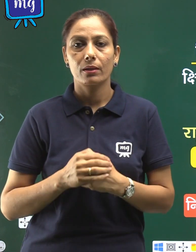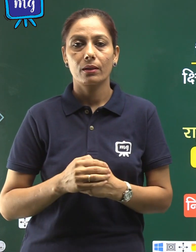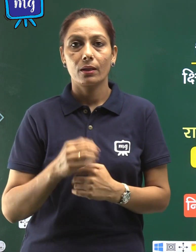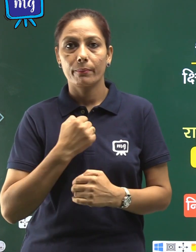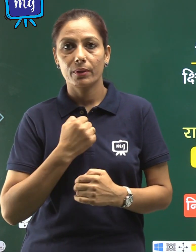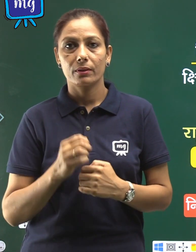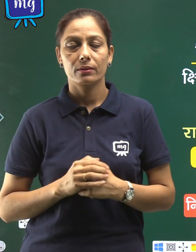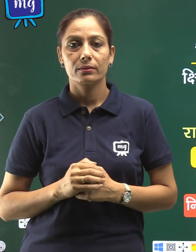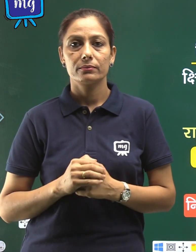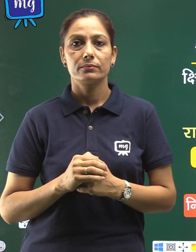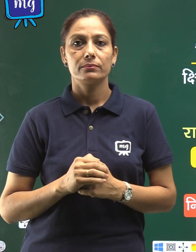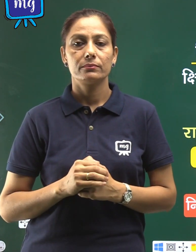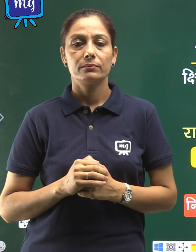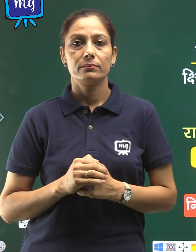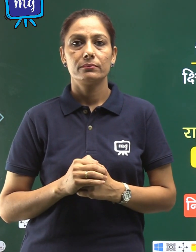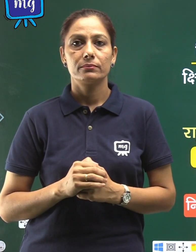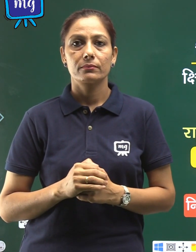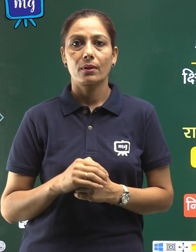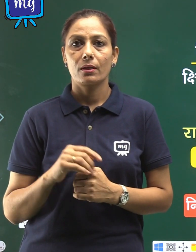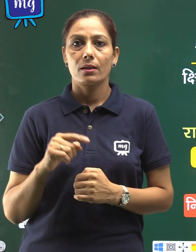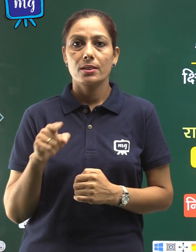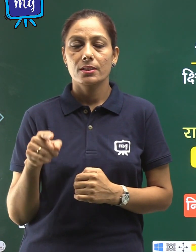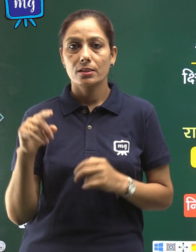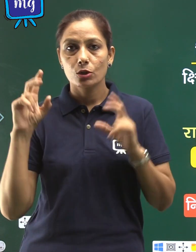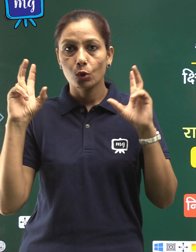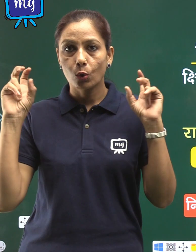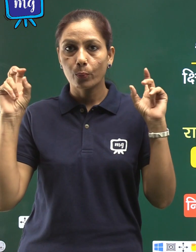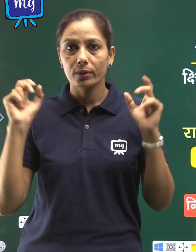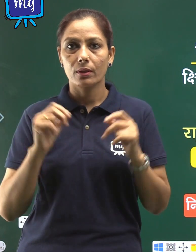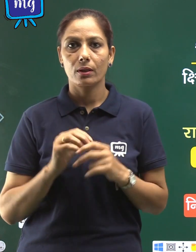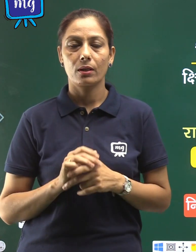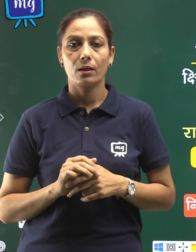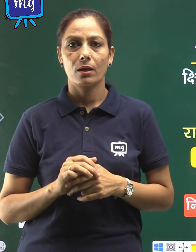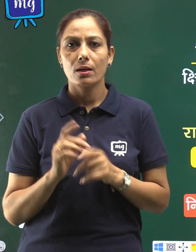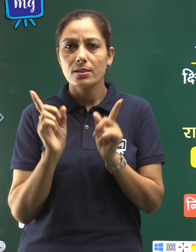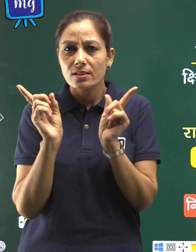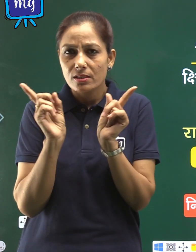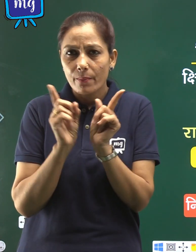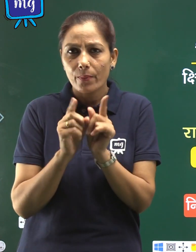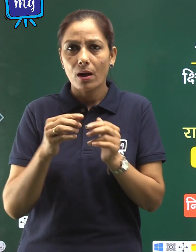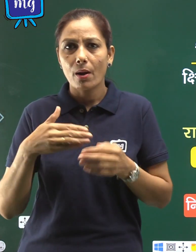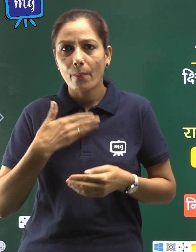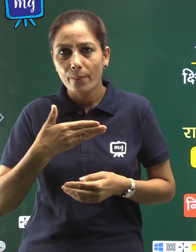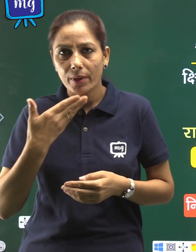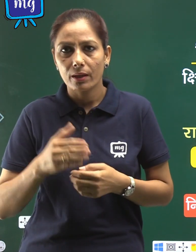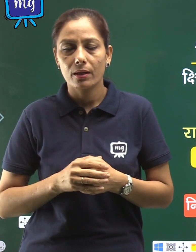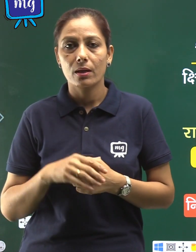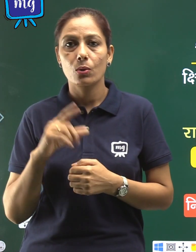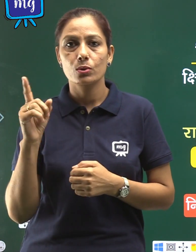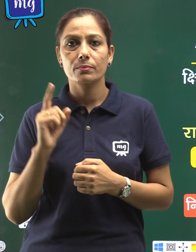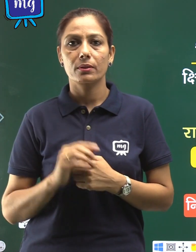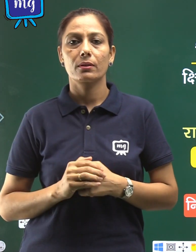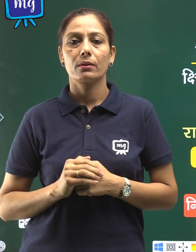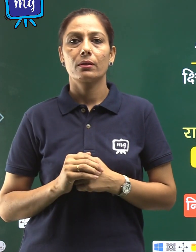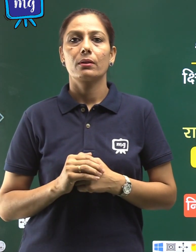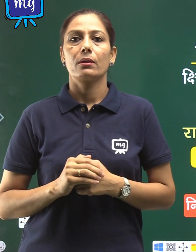हमने कि इस पाठ का का सार पड़ा है है जिसमें